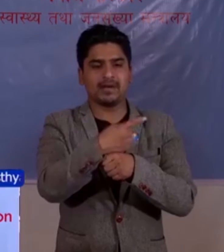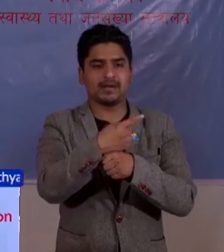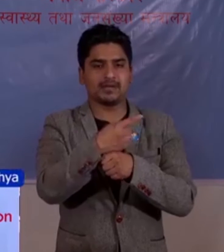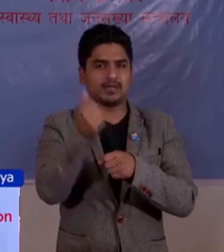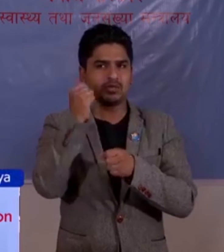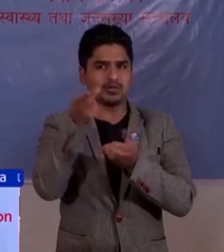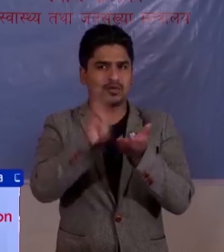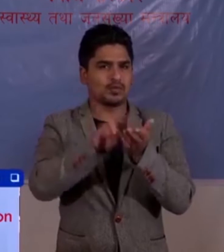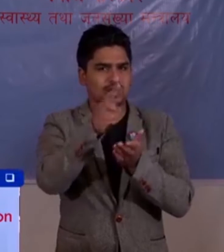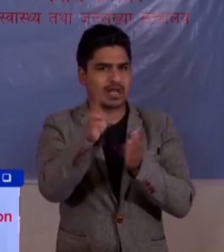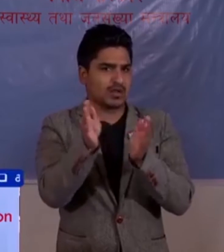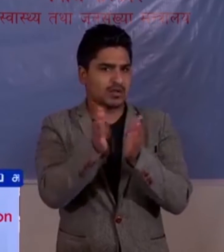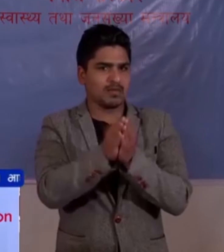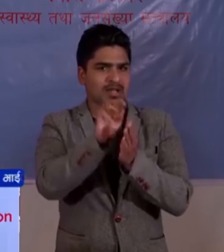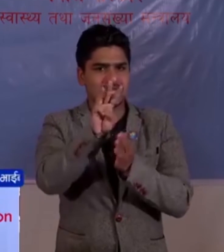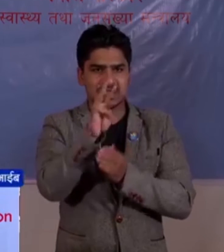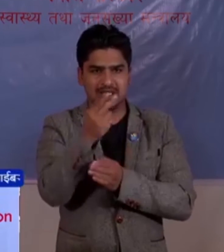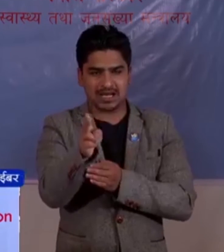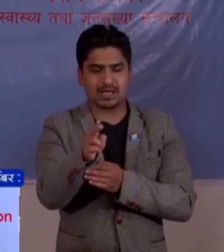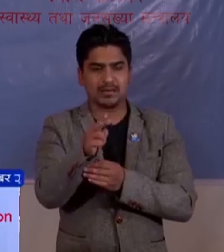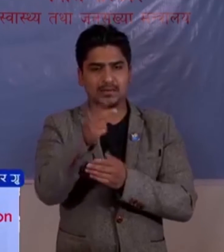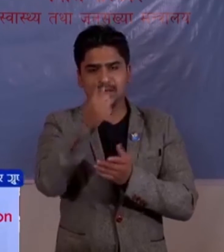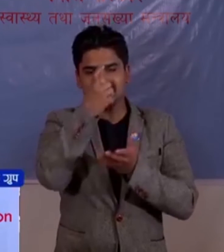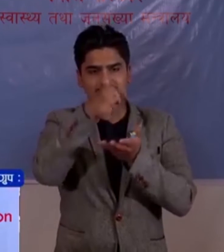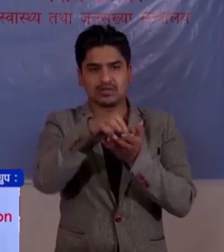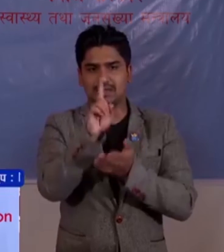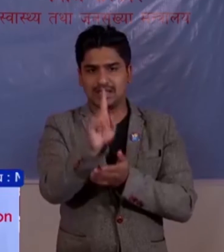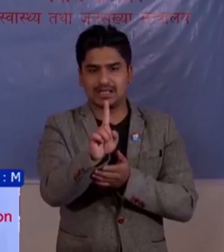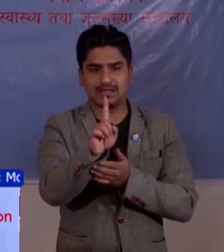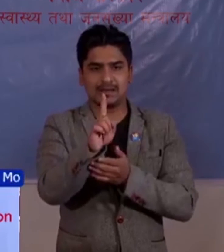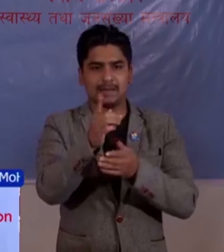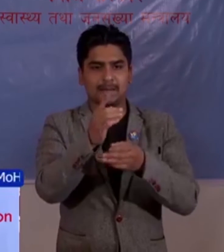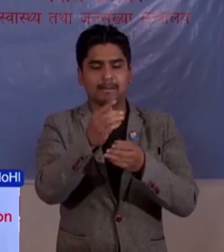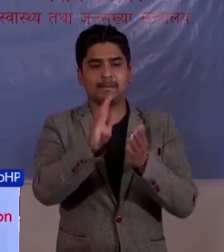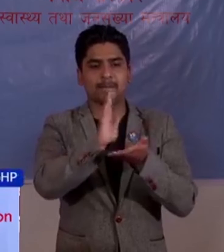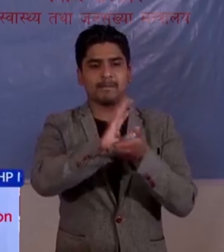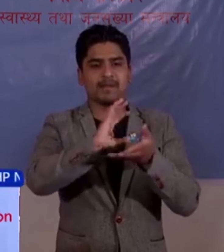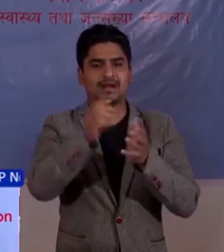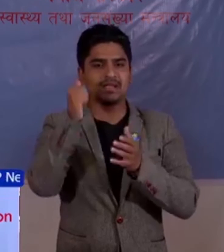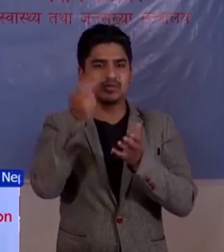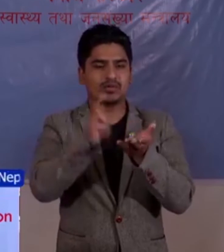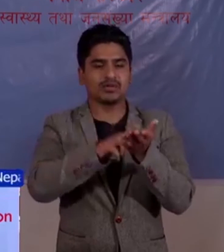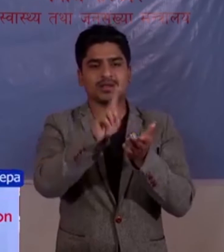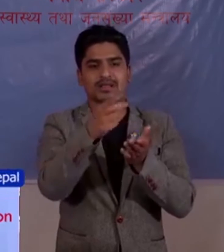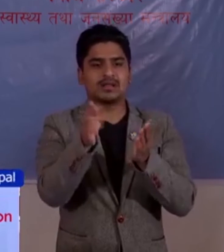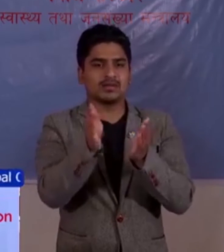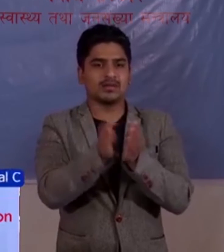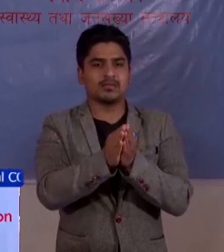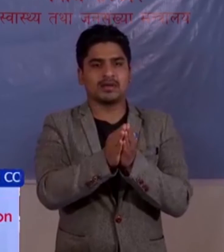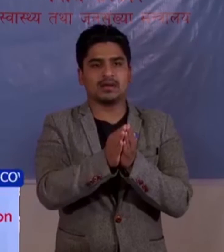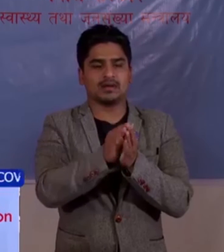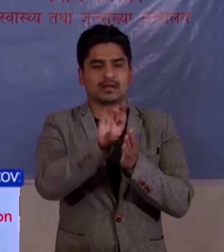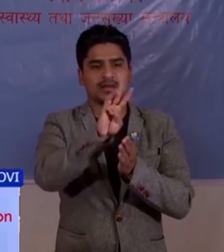थप 2 जना सहित जम्मा 3 जना, भरतपुरमा 1 जना र विराटनगरमा हिजो थप 1 जना सहित